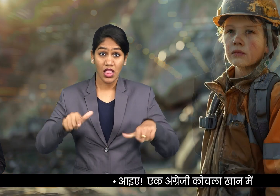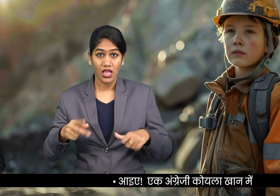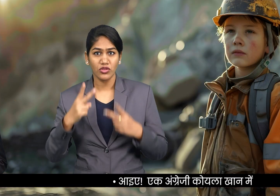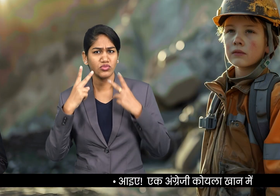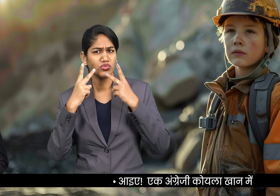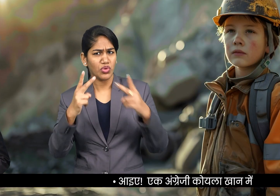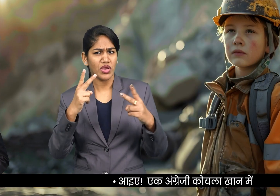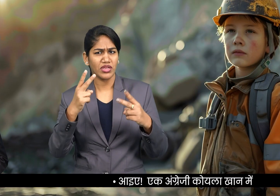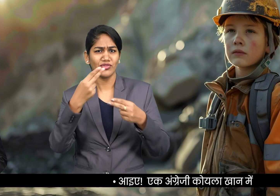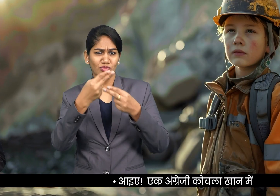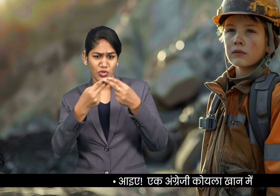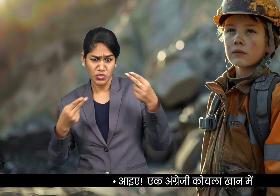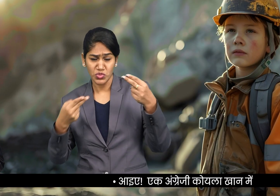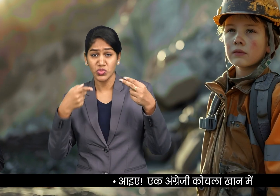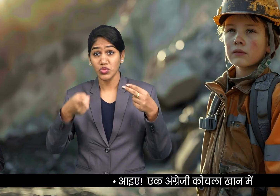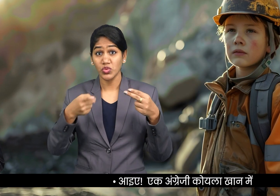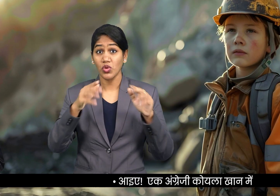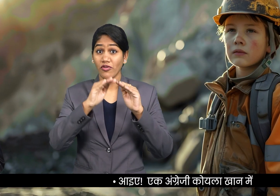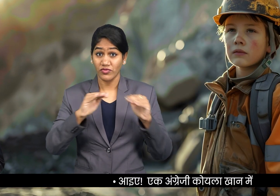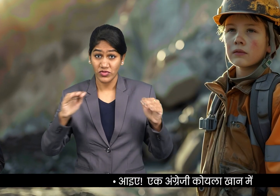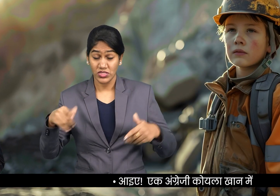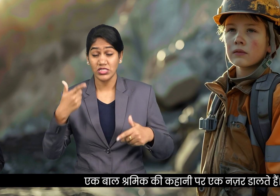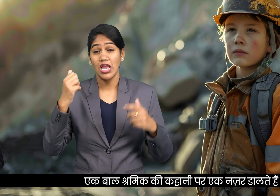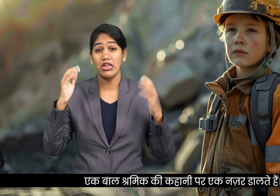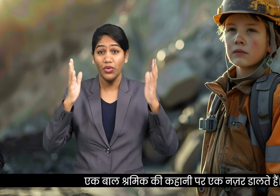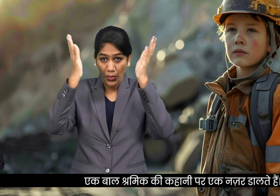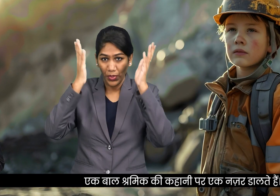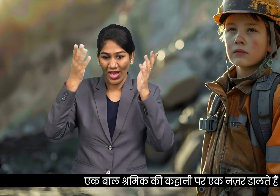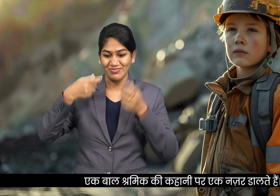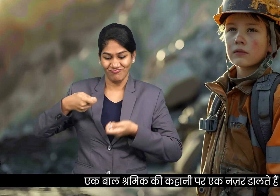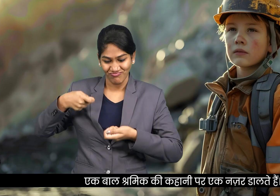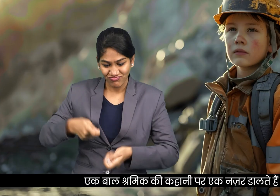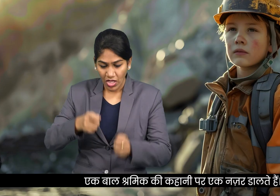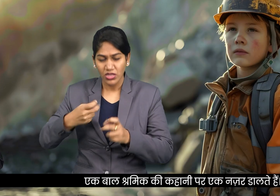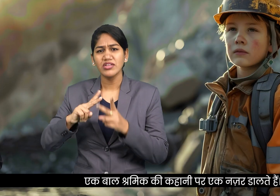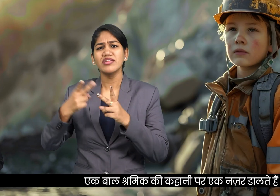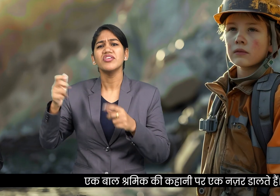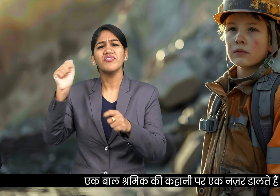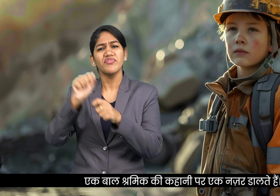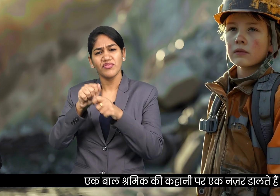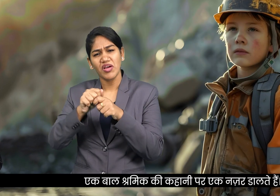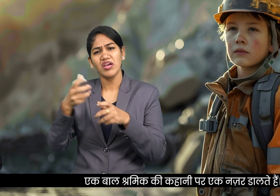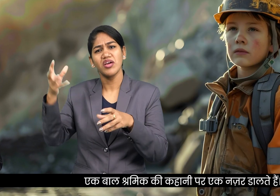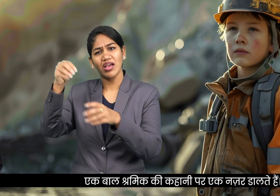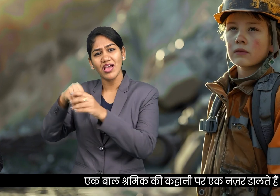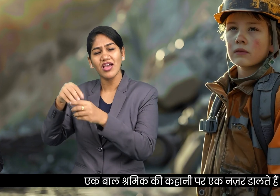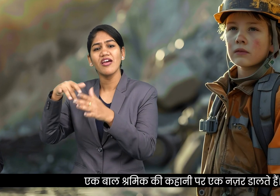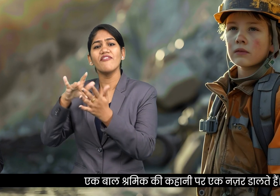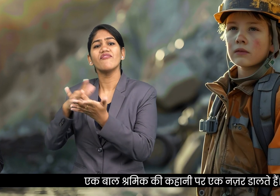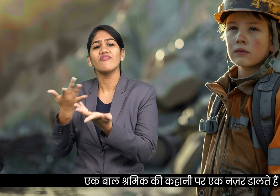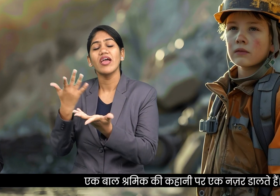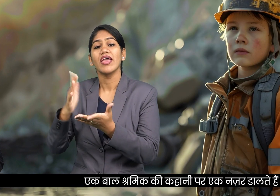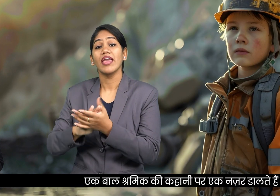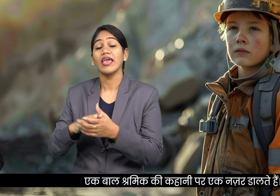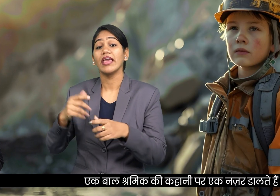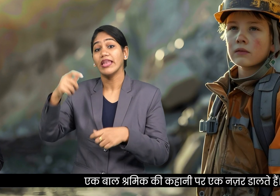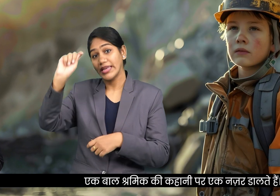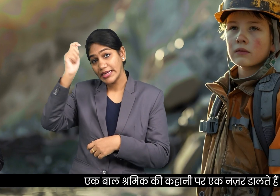आइए एक अंग्रेजी कोयला खान में एक बाल श्रमिक की कहानी पर एक नज़र डालते